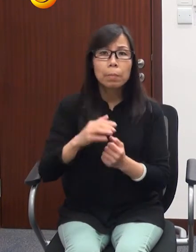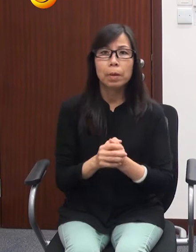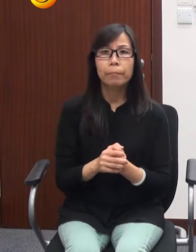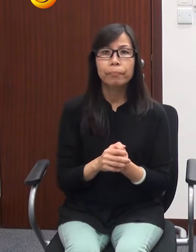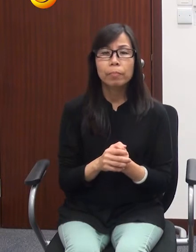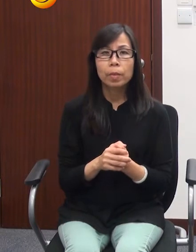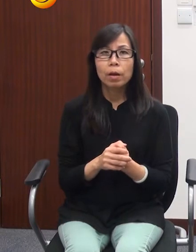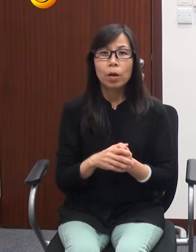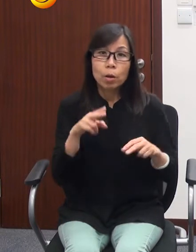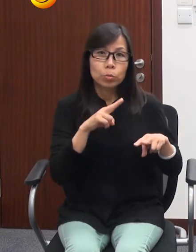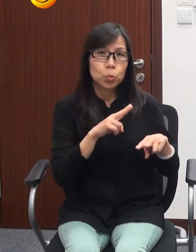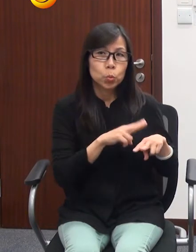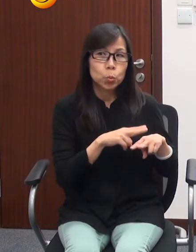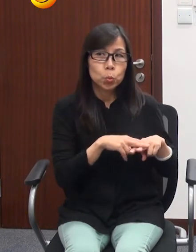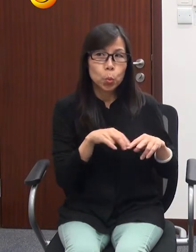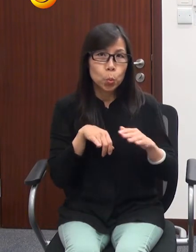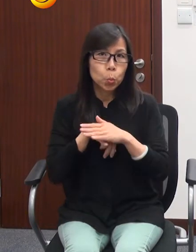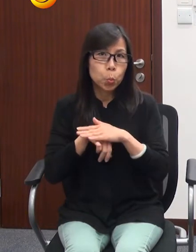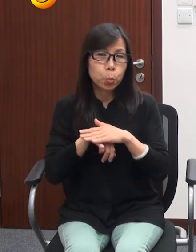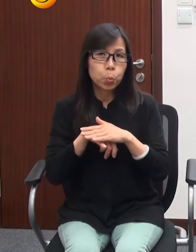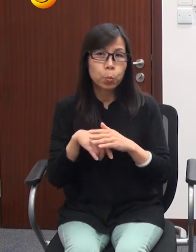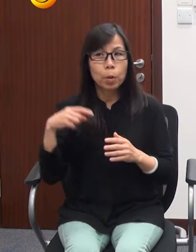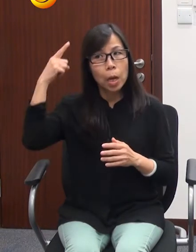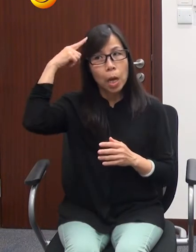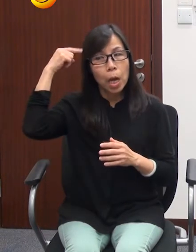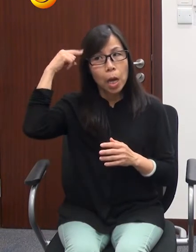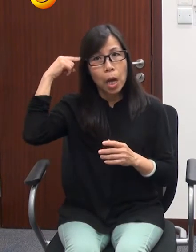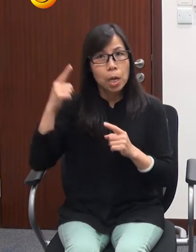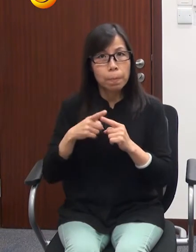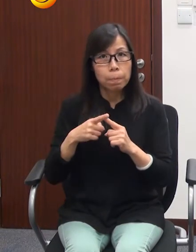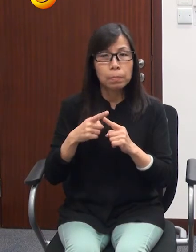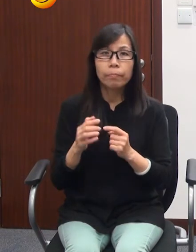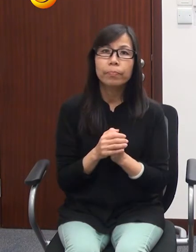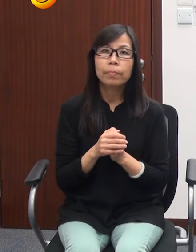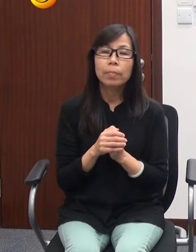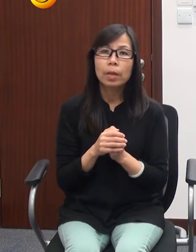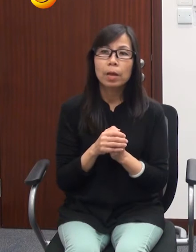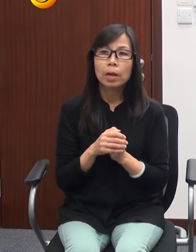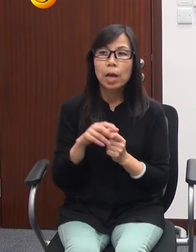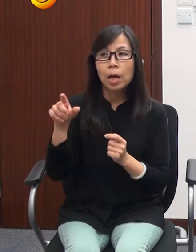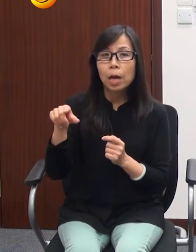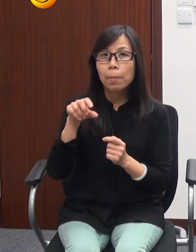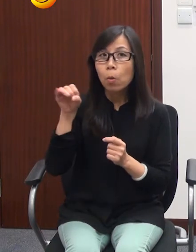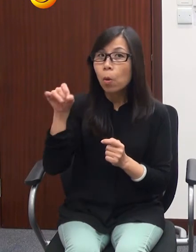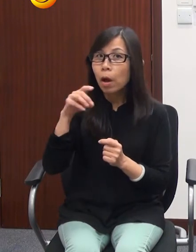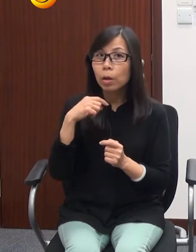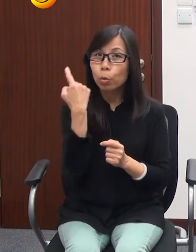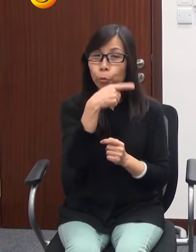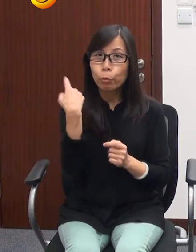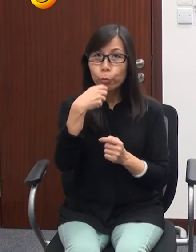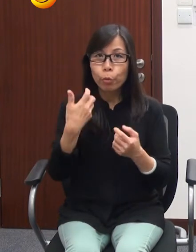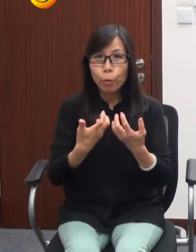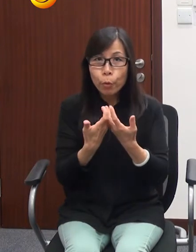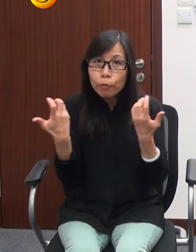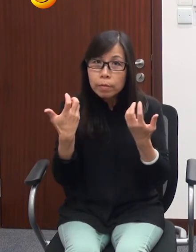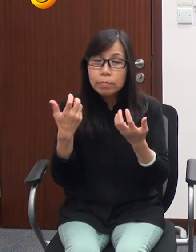能是中共的間諜或者中共的黑俠， 他不是說他講語言分析自我很厲害 嗎？ 是的，為什麼